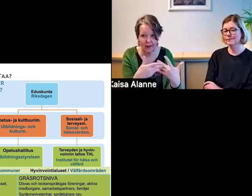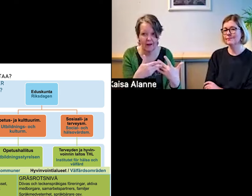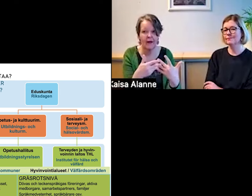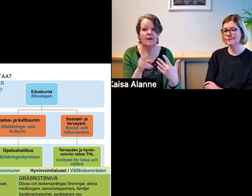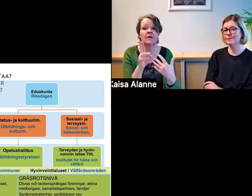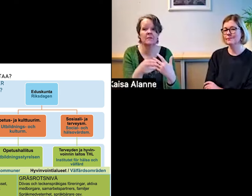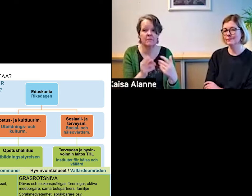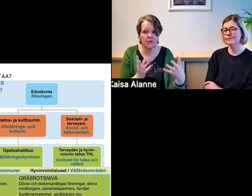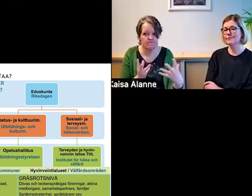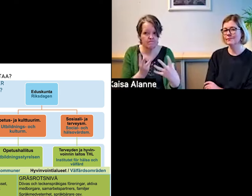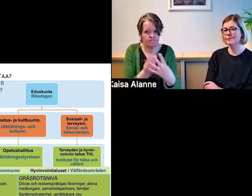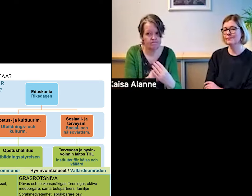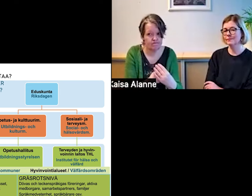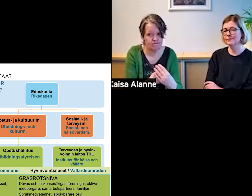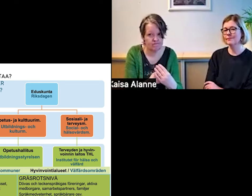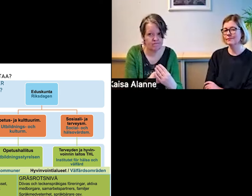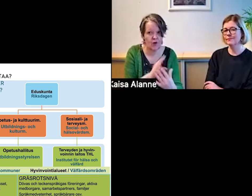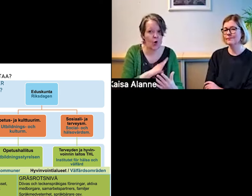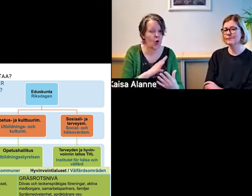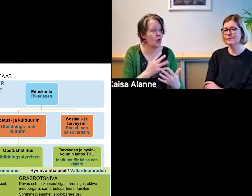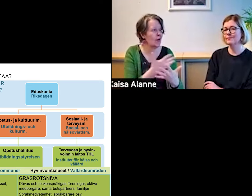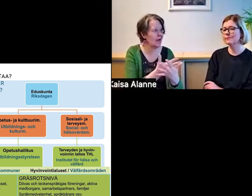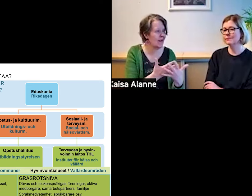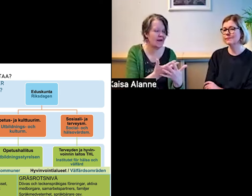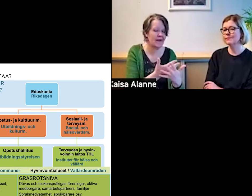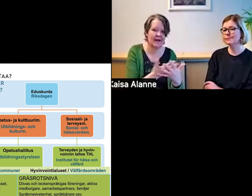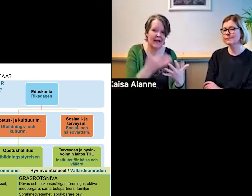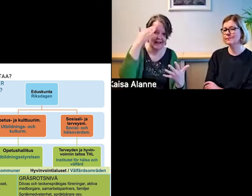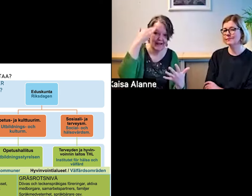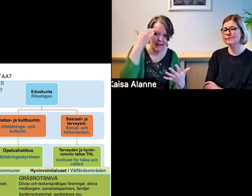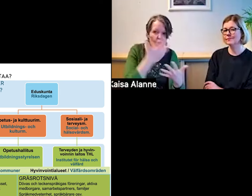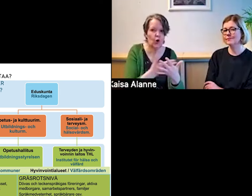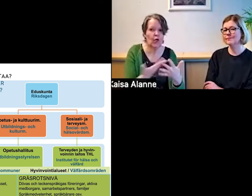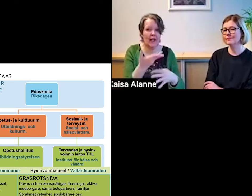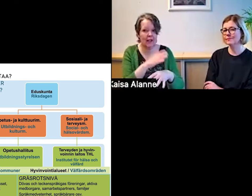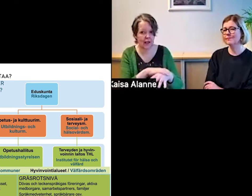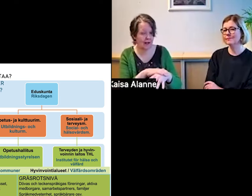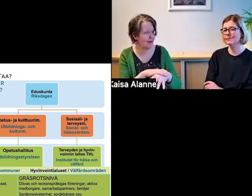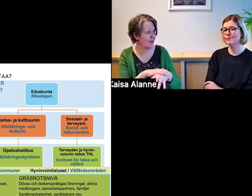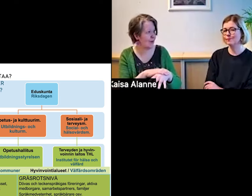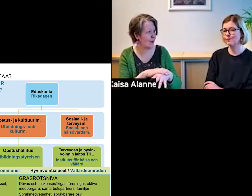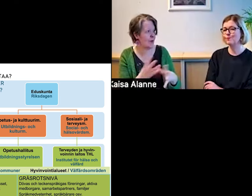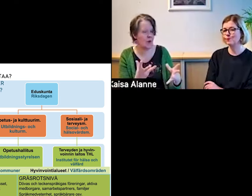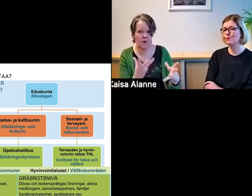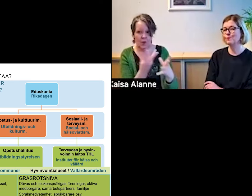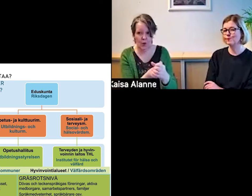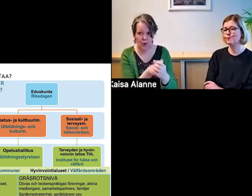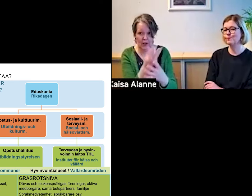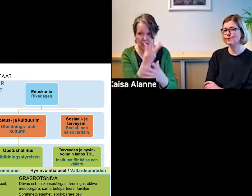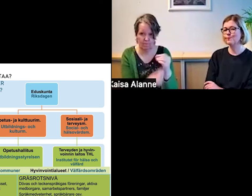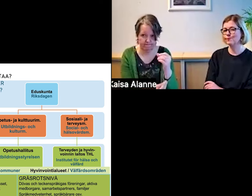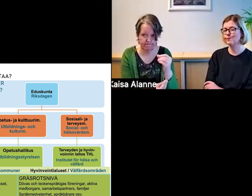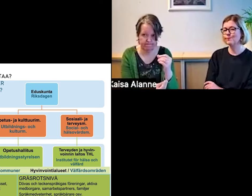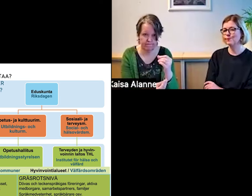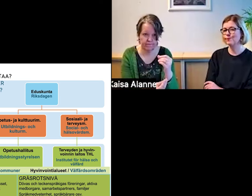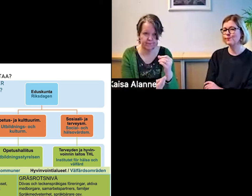tai missä löydetään ihmisiä, jotka osaavat tehdä viittomakielistä oppimateriaalia, saatetaan eri tahoja yhteen, missä on